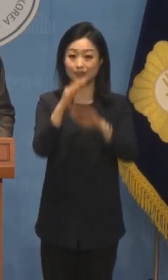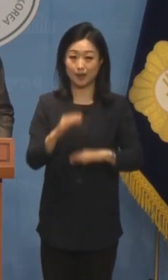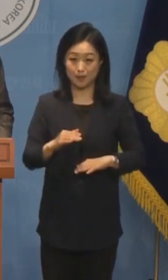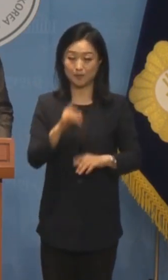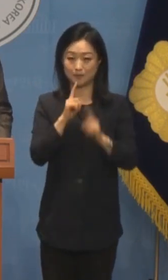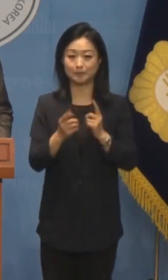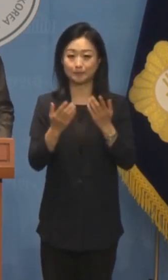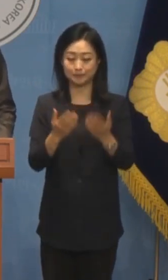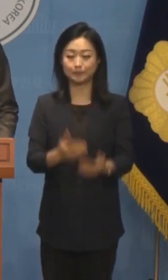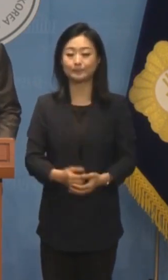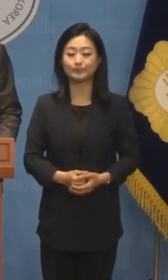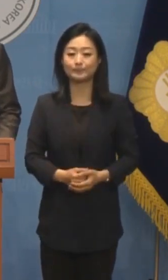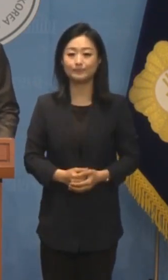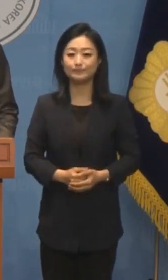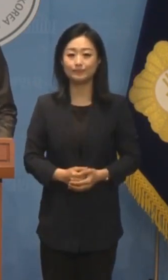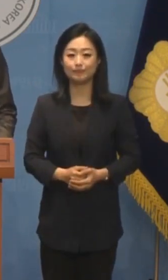읽겠습니다.